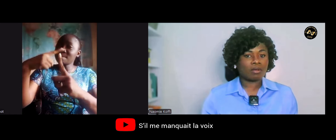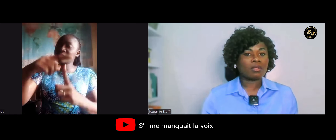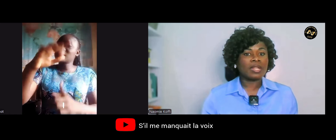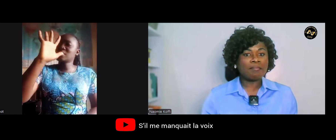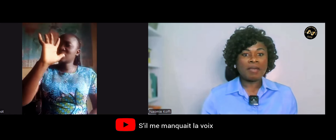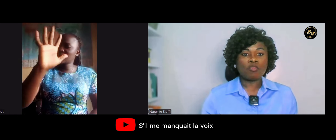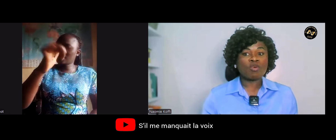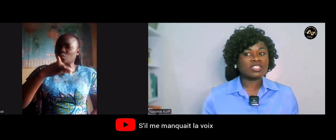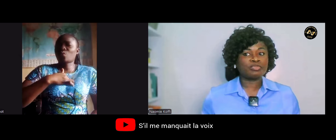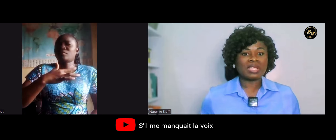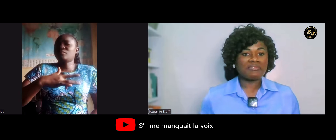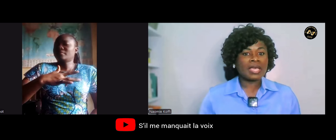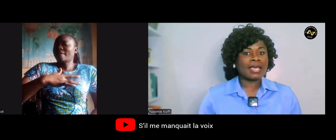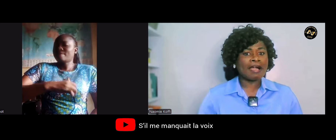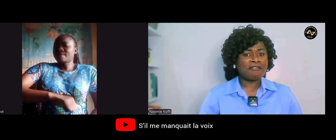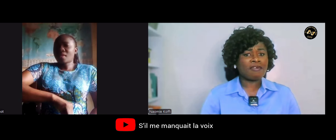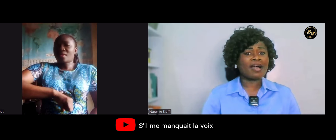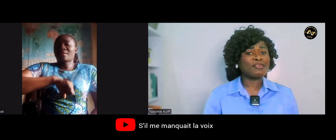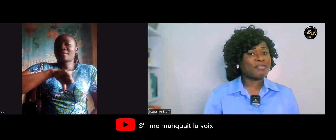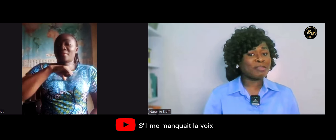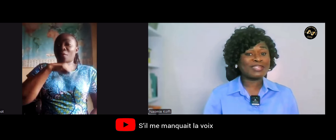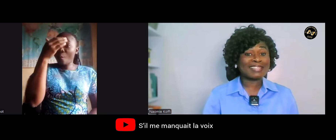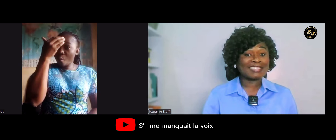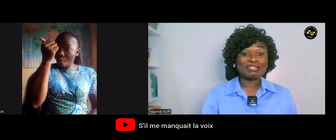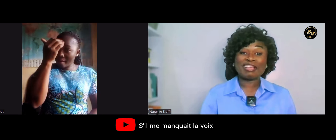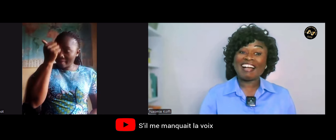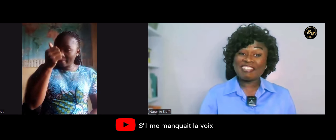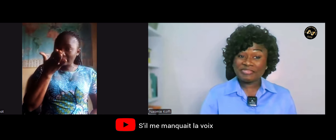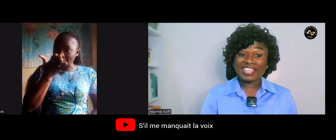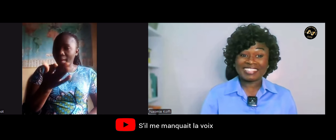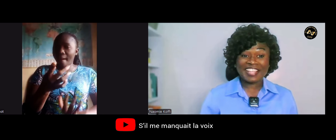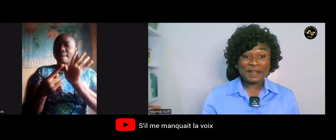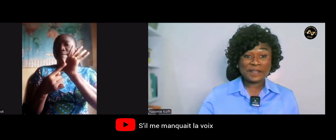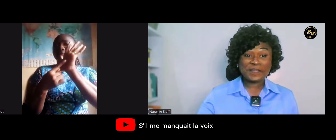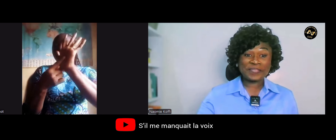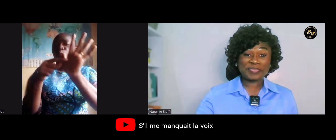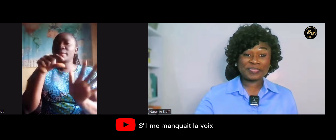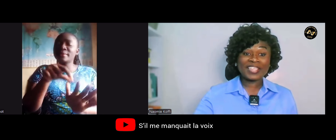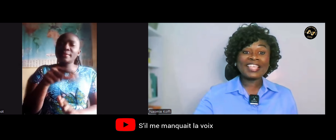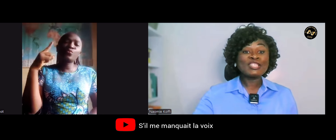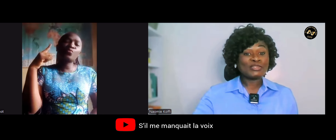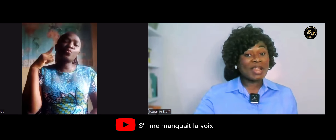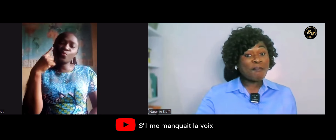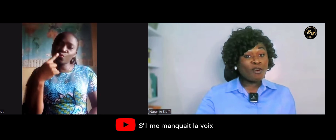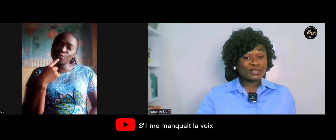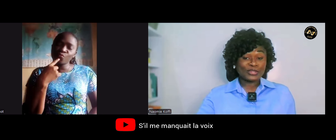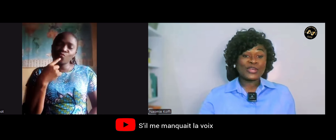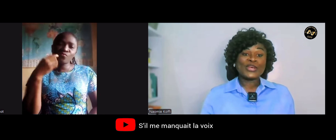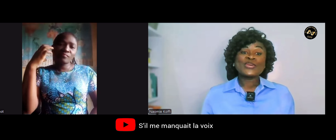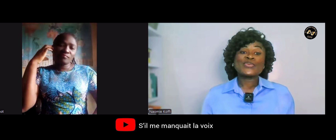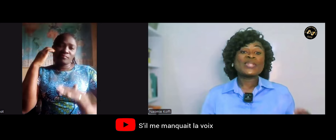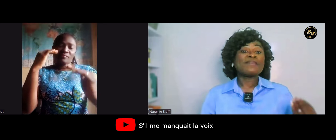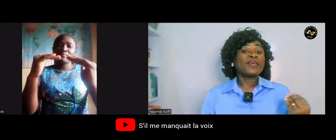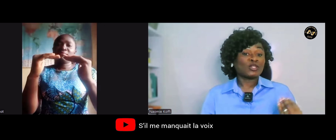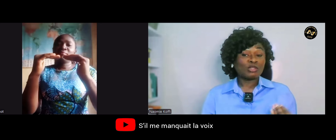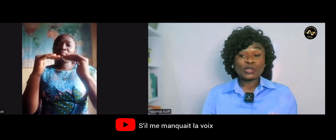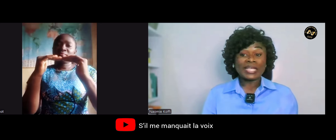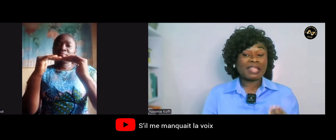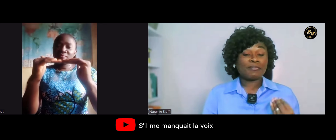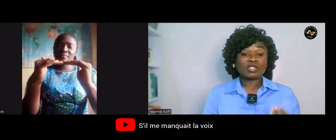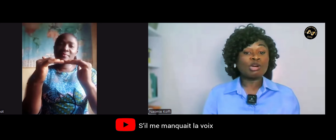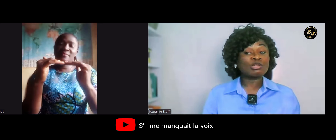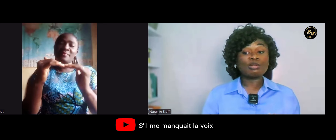sommes les mêmes. Moi, j'ai pu travailler et avoir le bac plus 5. C'est une grande fierté. Cela montre que les personnes